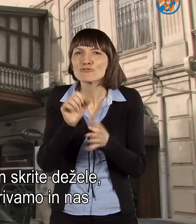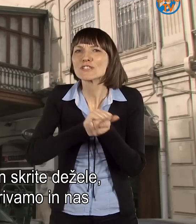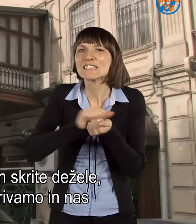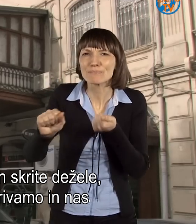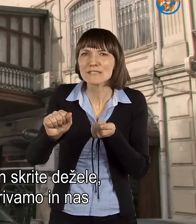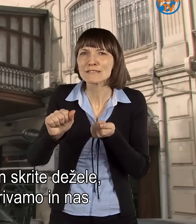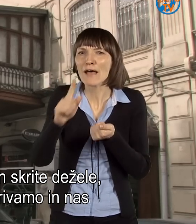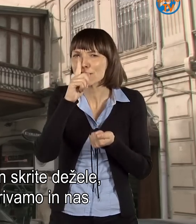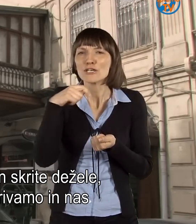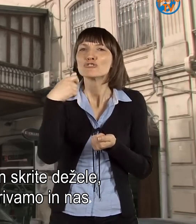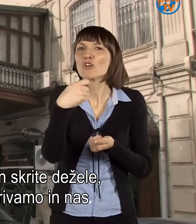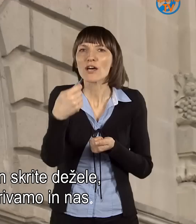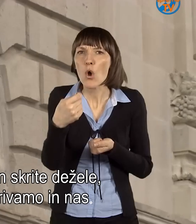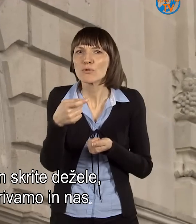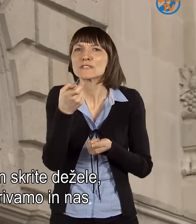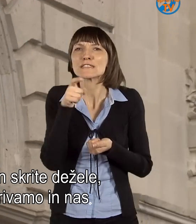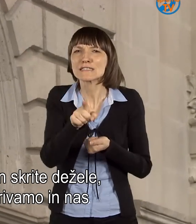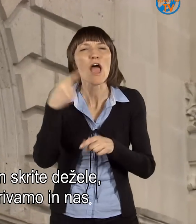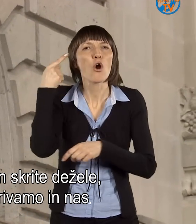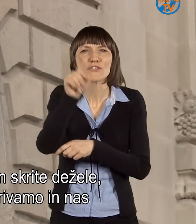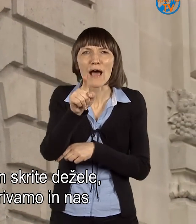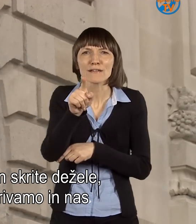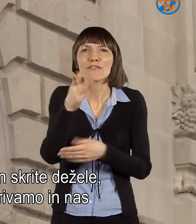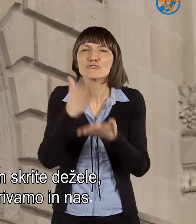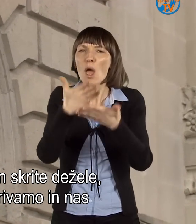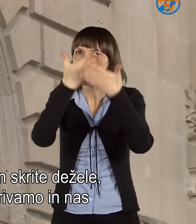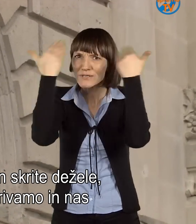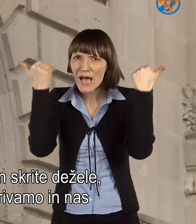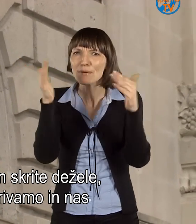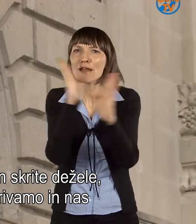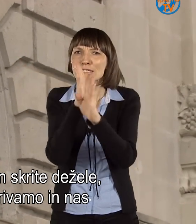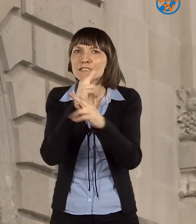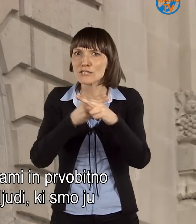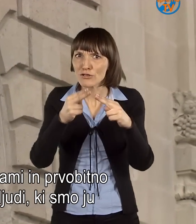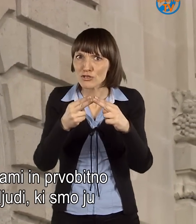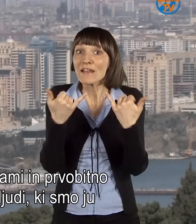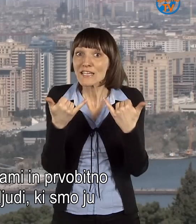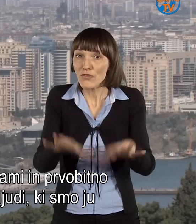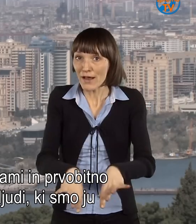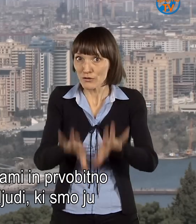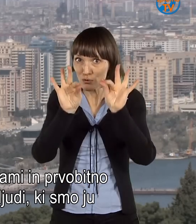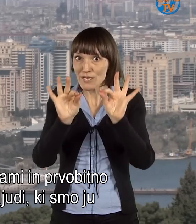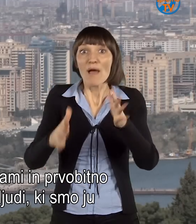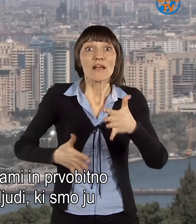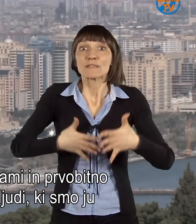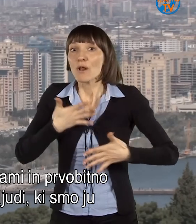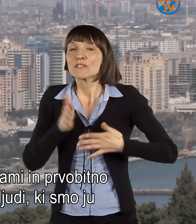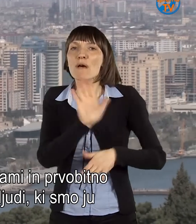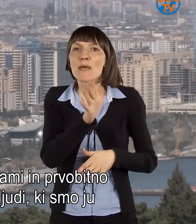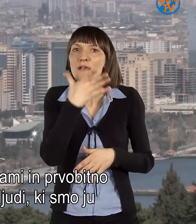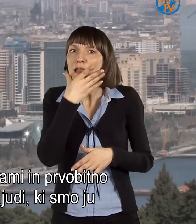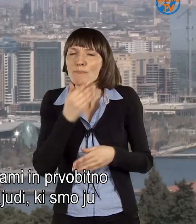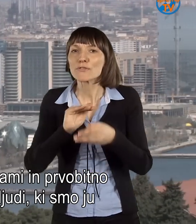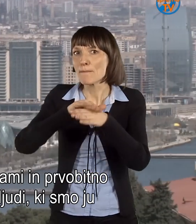časa pozabljene in skrite dežele, ki jo danes znova odkrivamo in nas prevzema s svojimi lepotami in